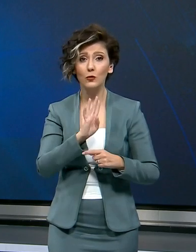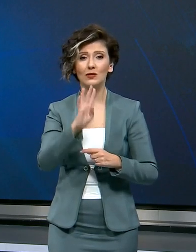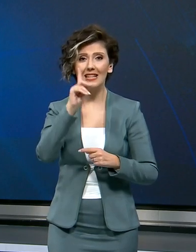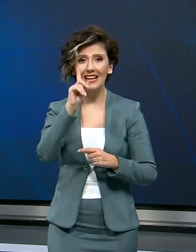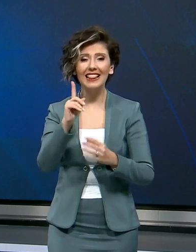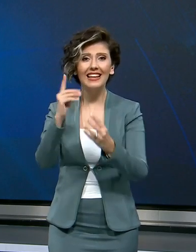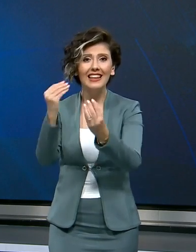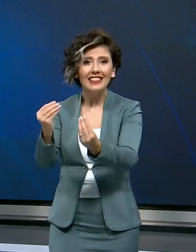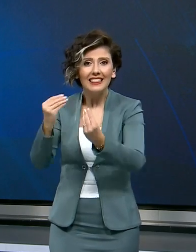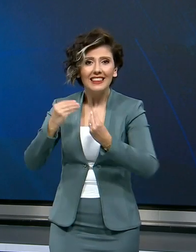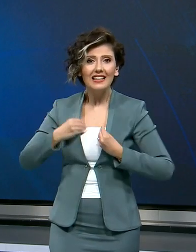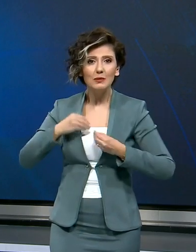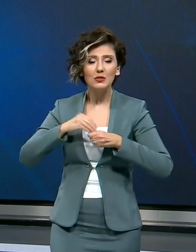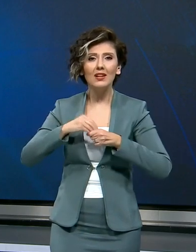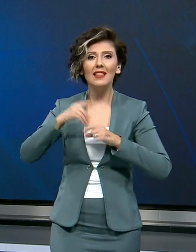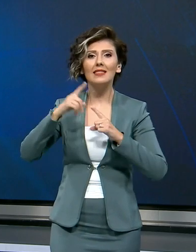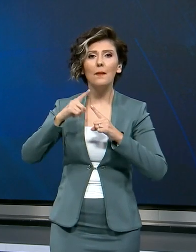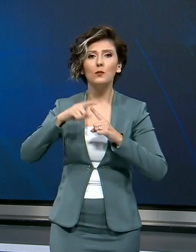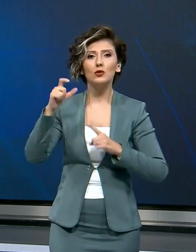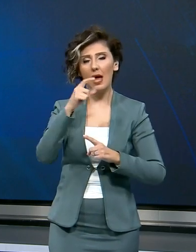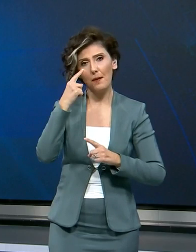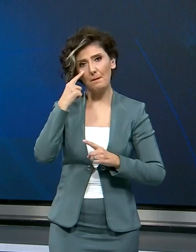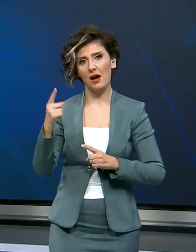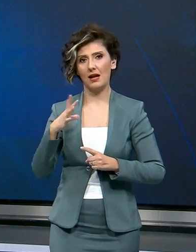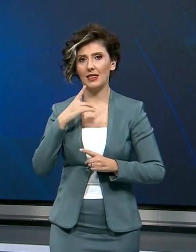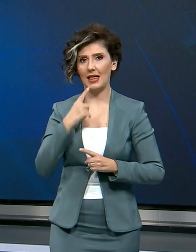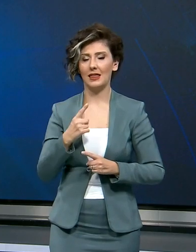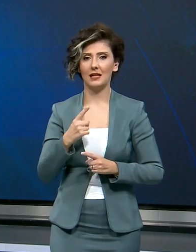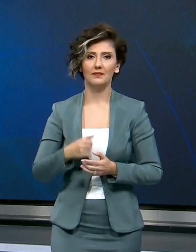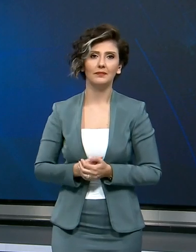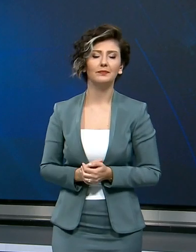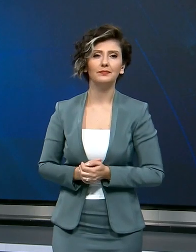ilk teslimatı için Temmuz ayını işaret etti.